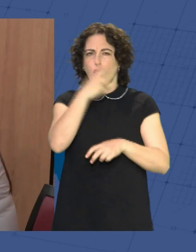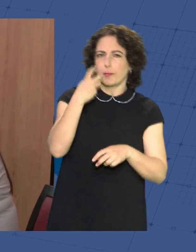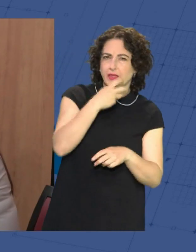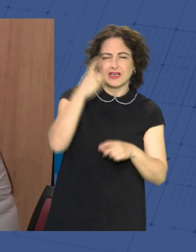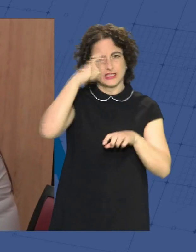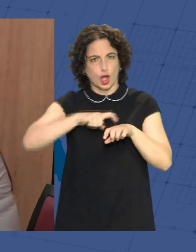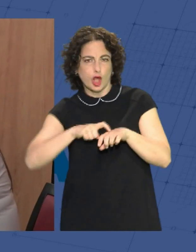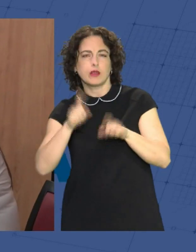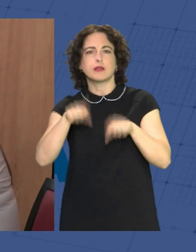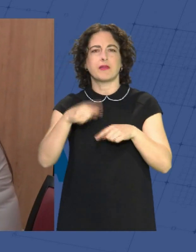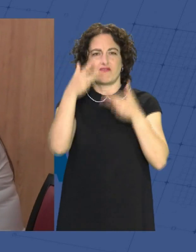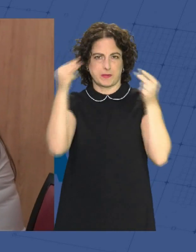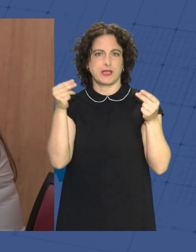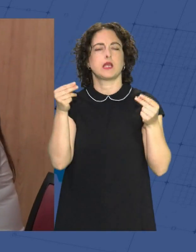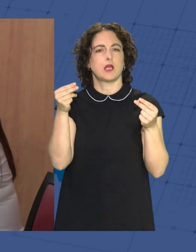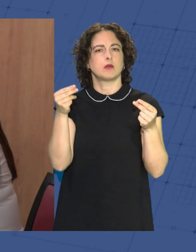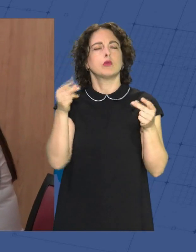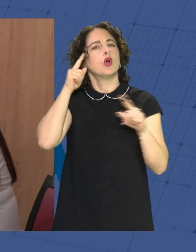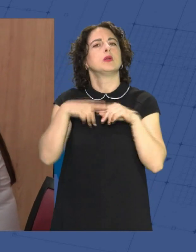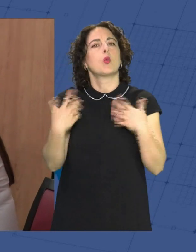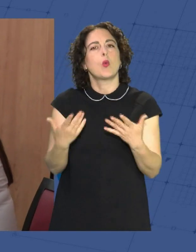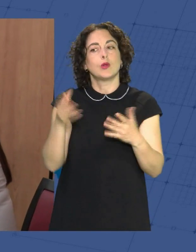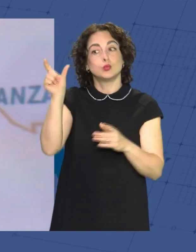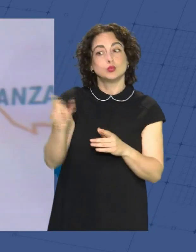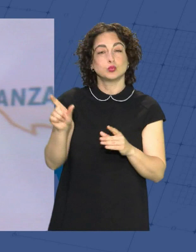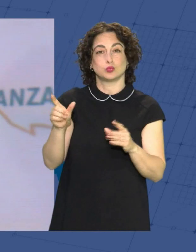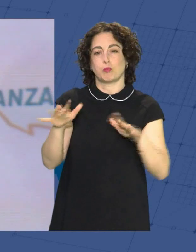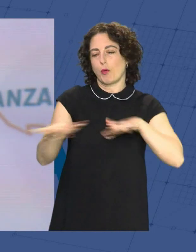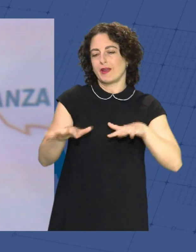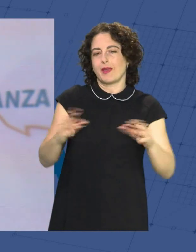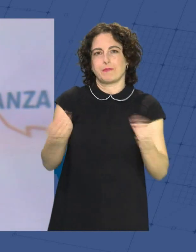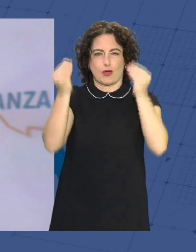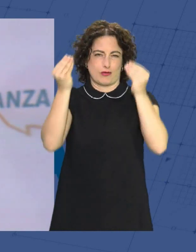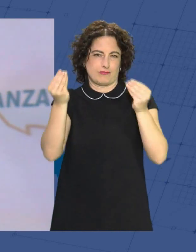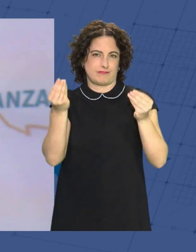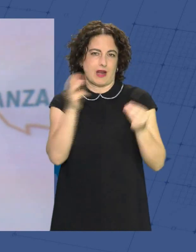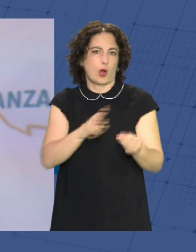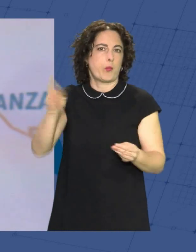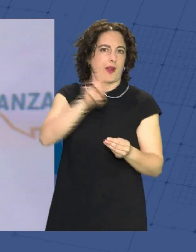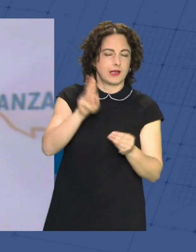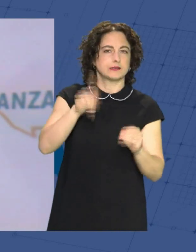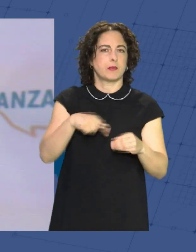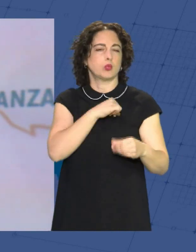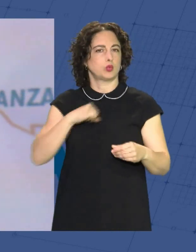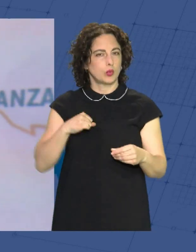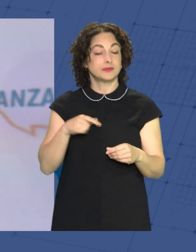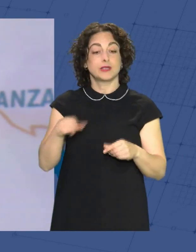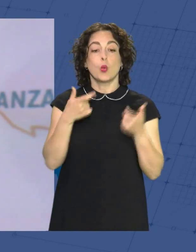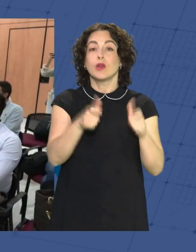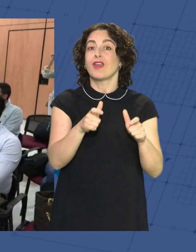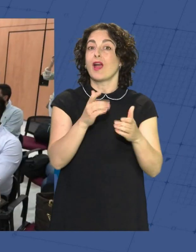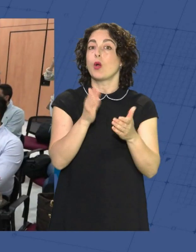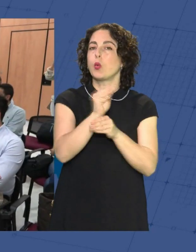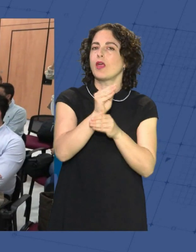psicología y enfermería con el objetivo de recuperar su movilidad y autonomía. Esta unidad de cuidados intermedios también